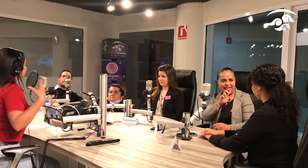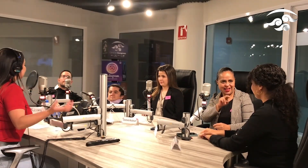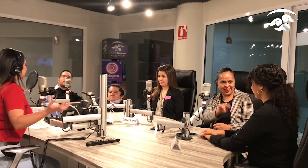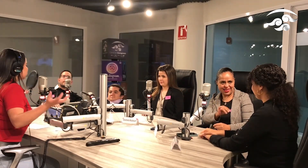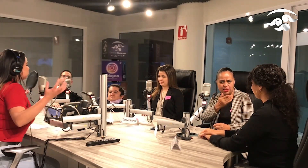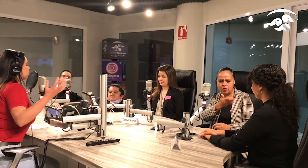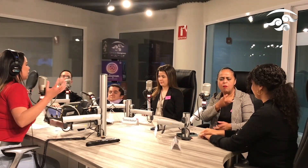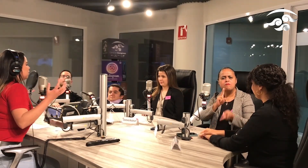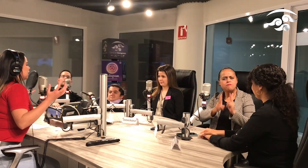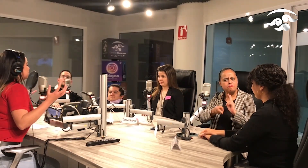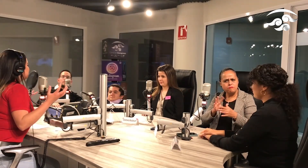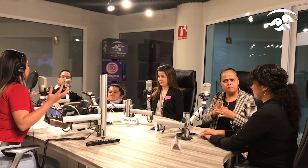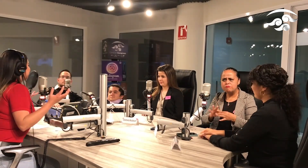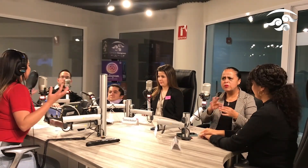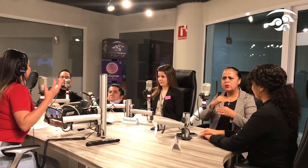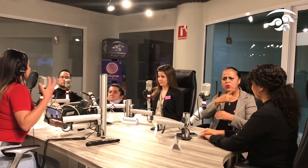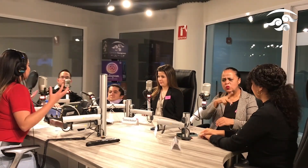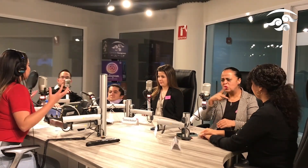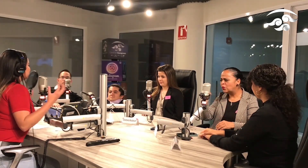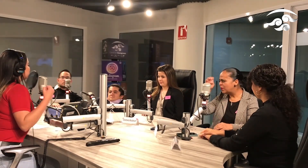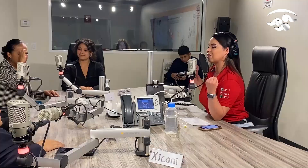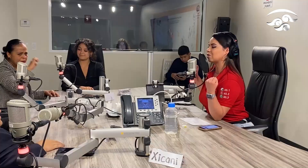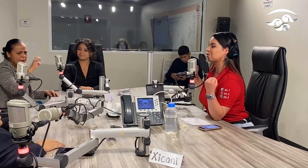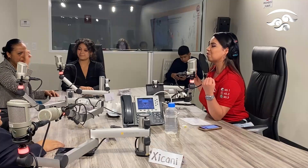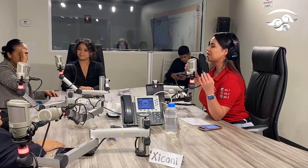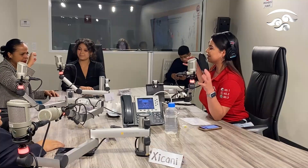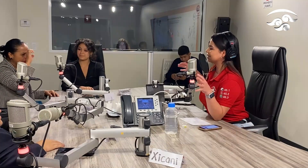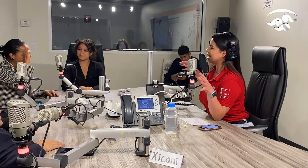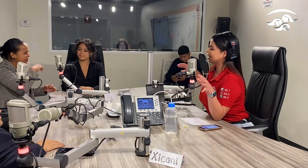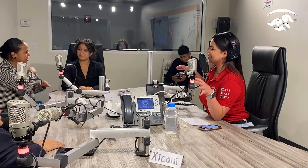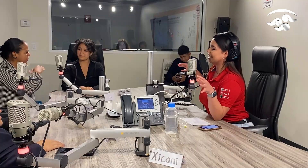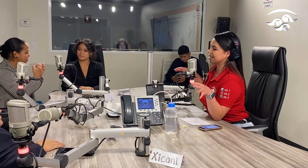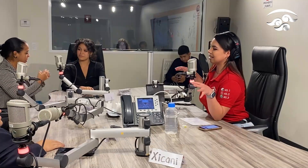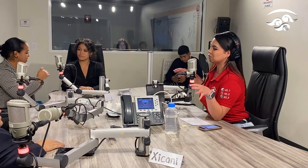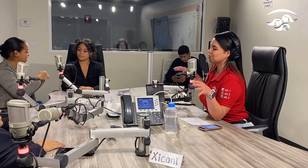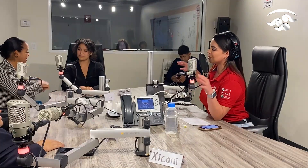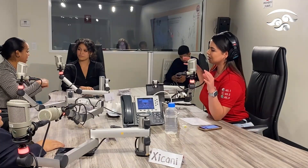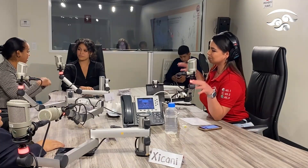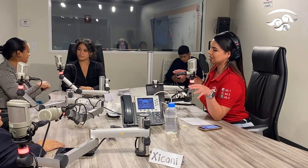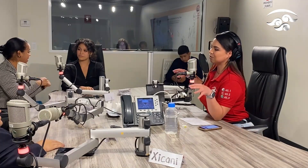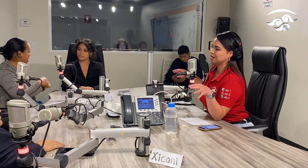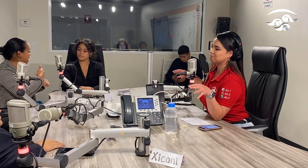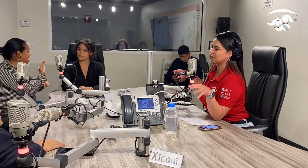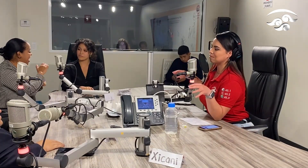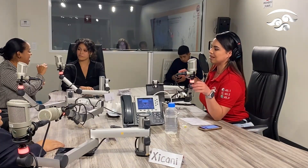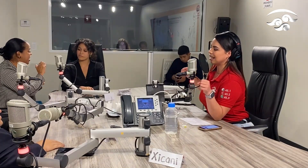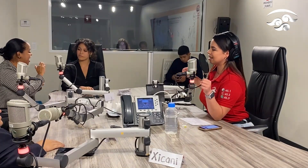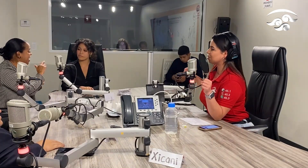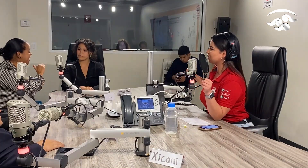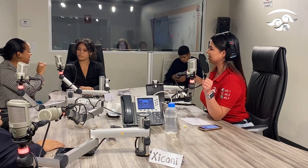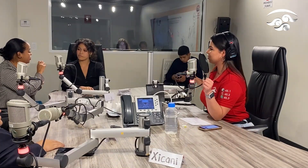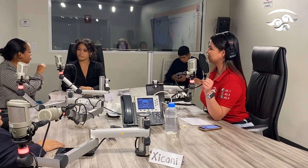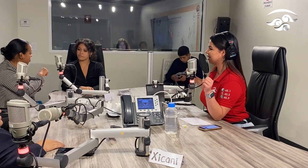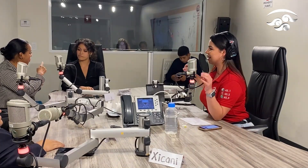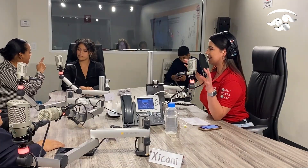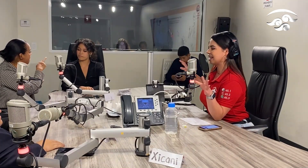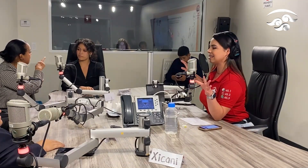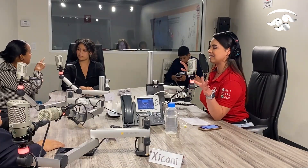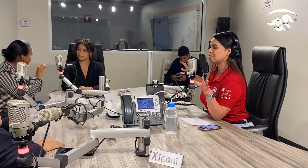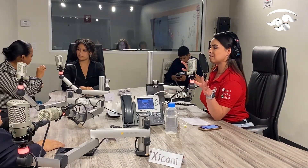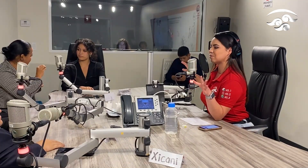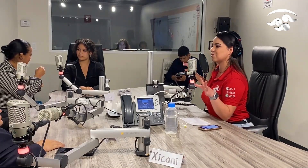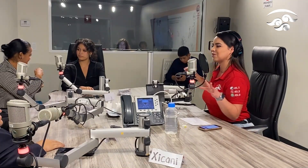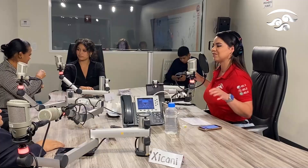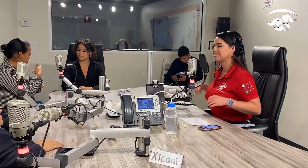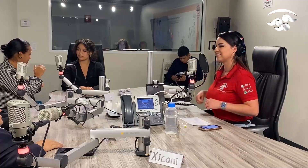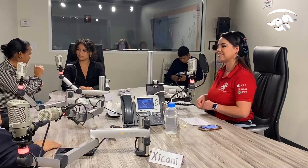pues platíquenos un poquito de su experiencia en este foro y sobre todo de estar aquí en Generación Pro en este espacio del programa del canal del Congreso. El que quiera